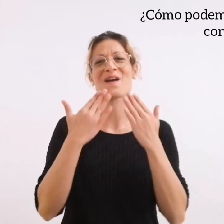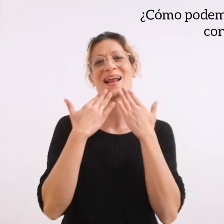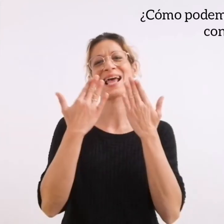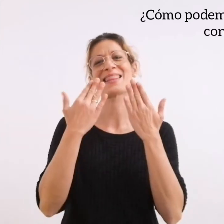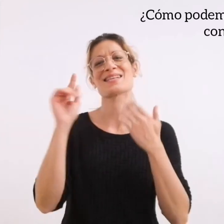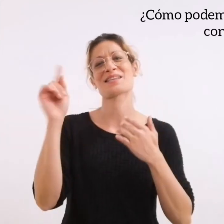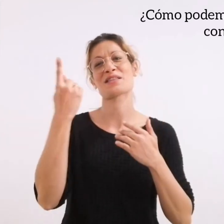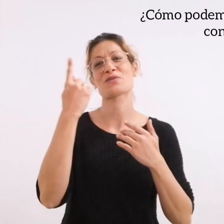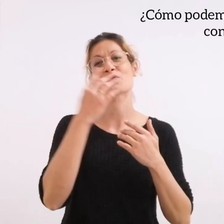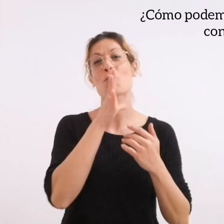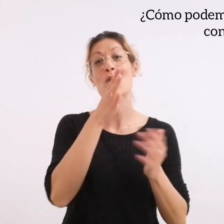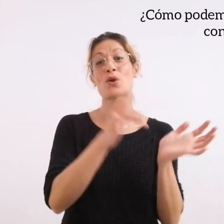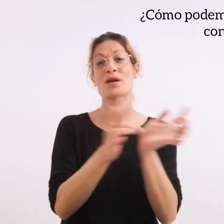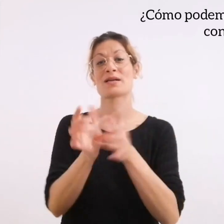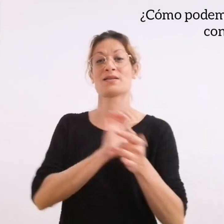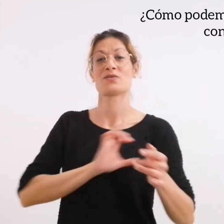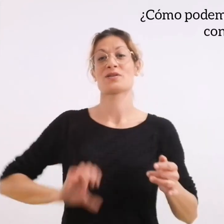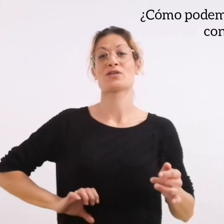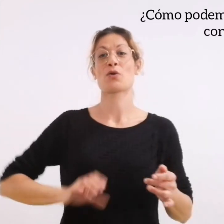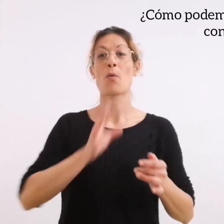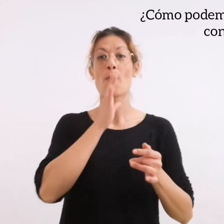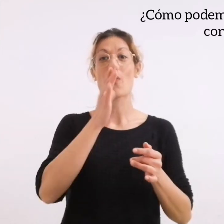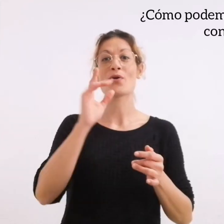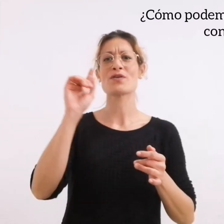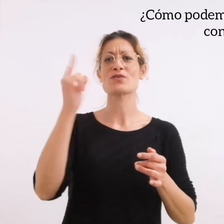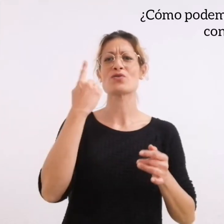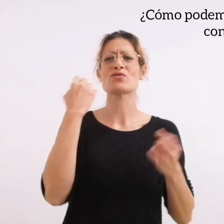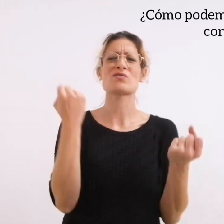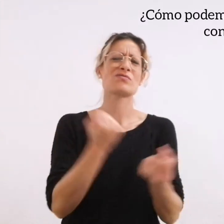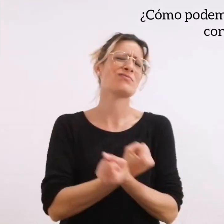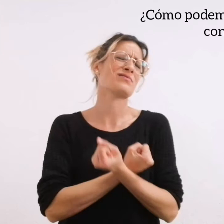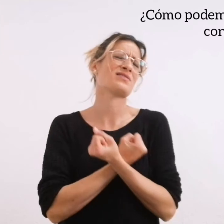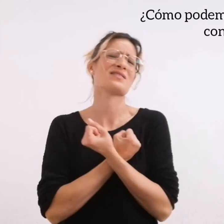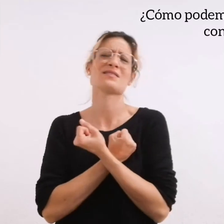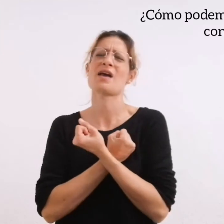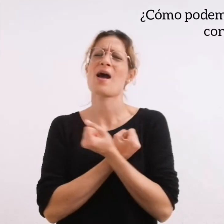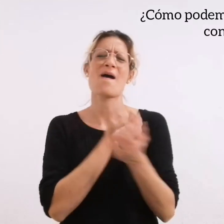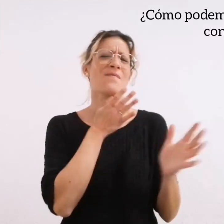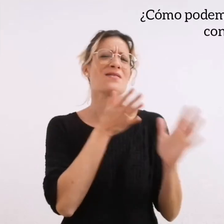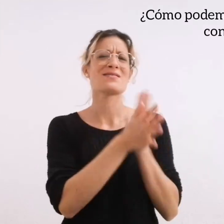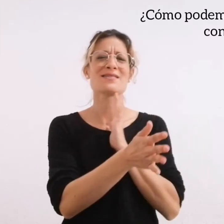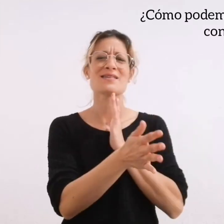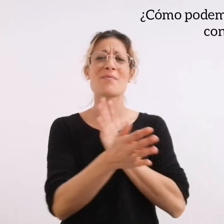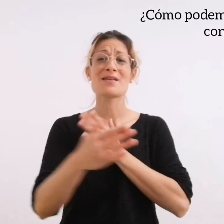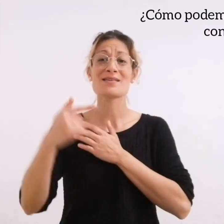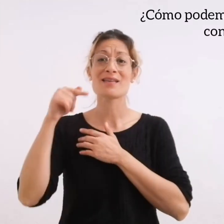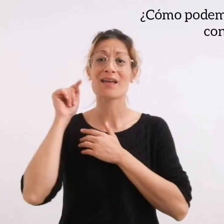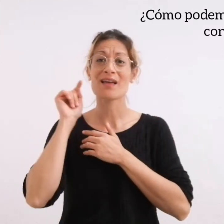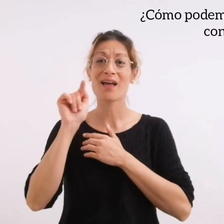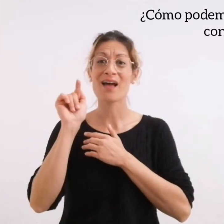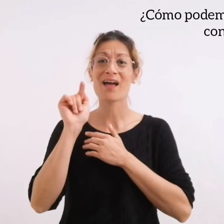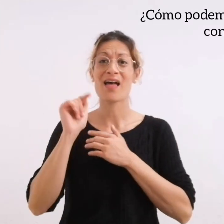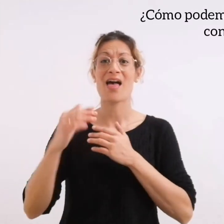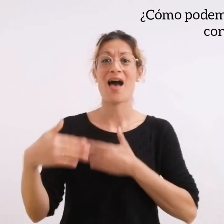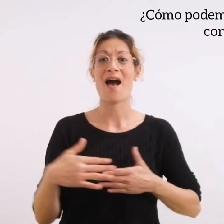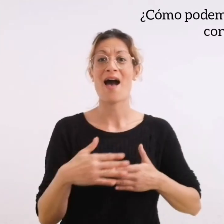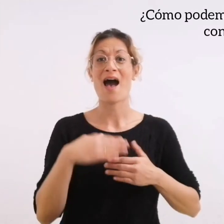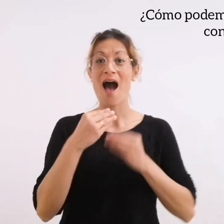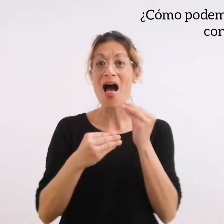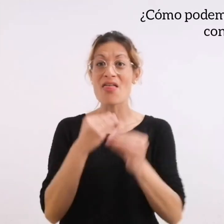porque Él, que nos ama con amor eterno, Él ha abierto un camino, porque no podía ser de otra manera. El hombre no